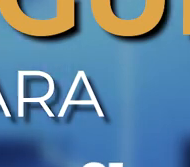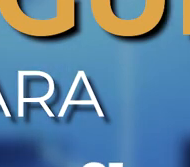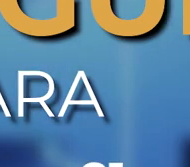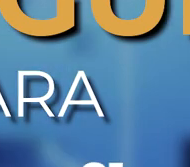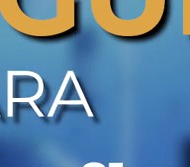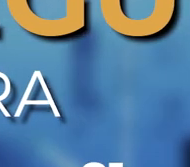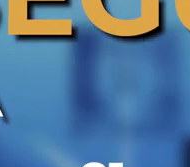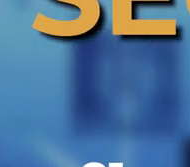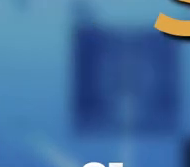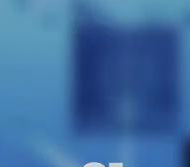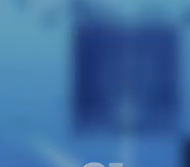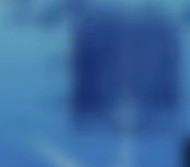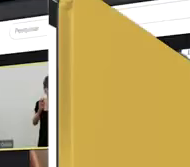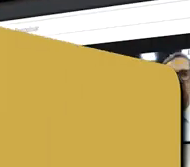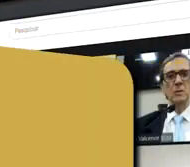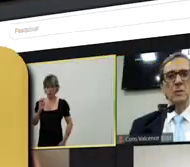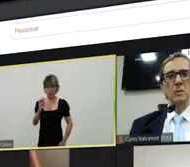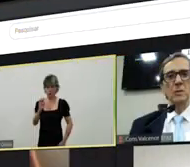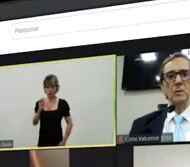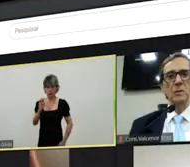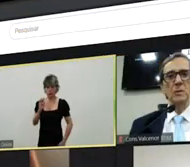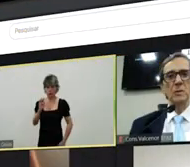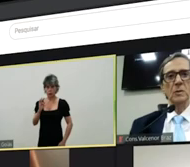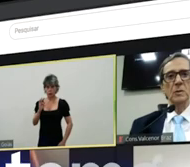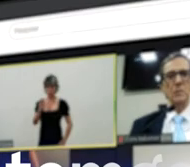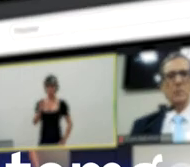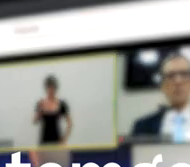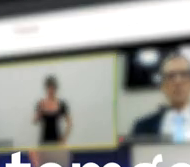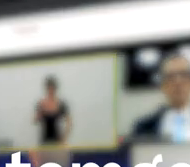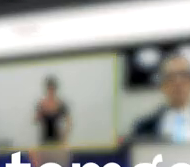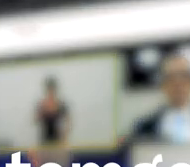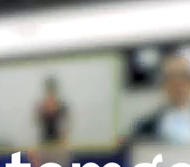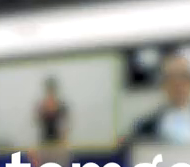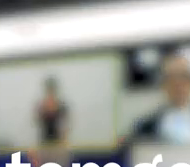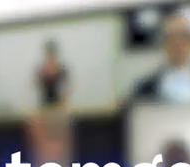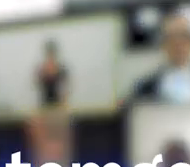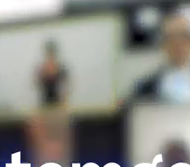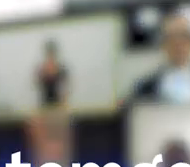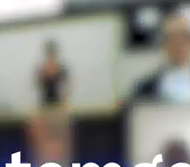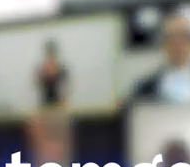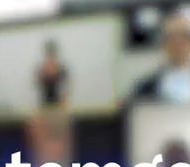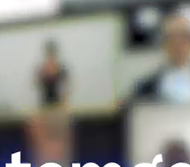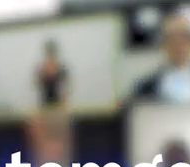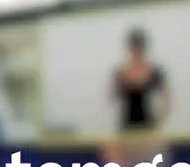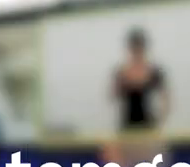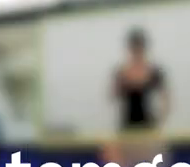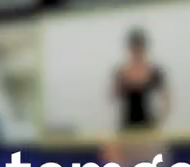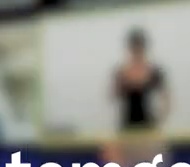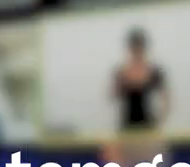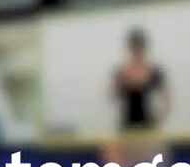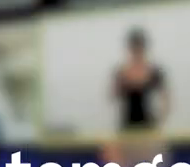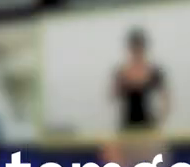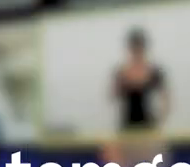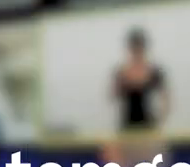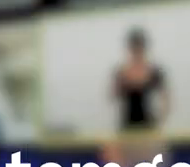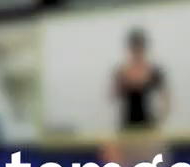editais de processos seletivos. A sessão teve transmissão pela internet e pode ser revista a qualquer momento no